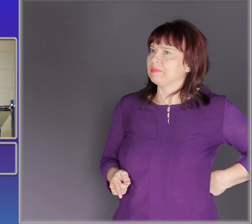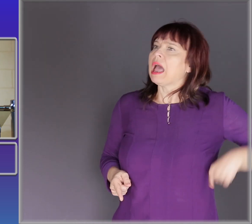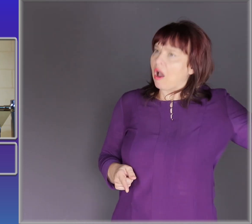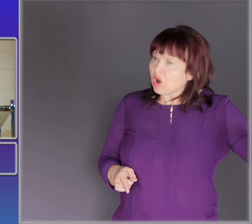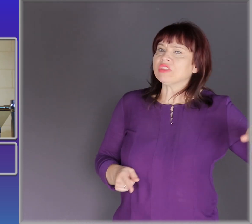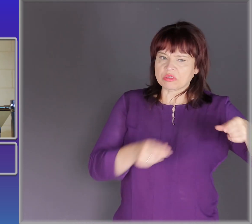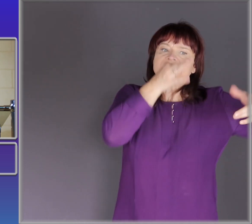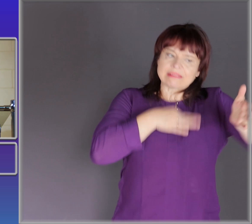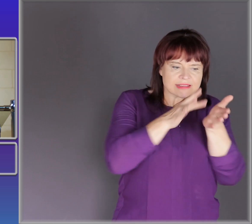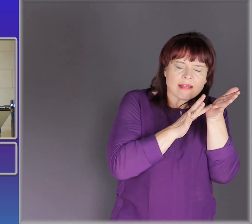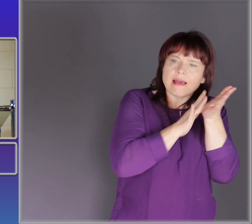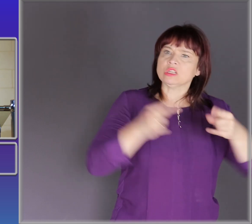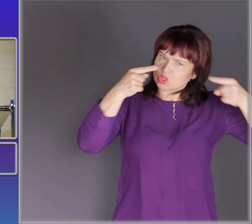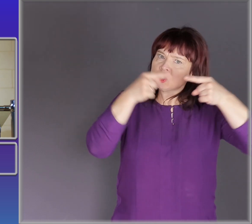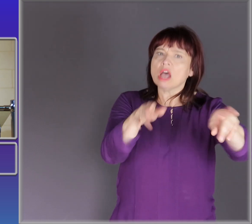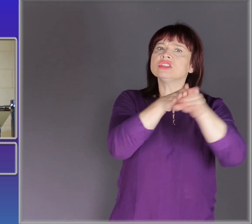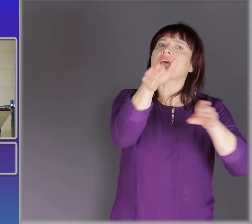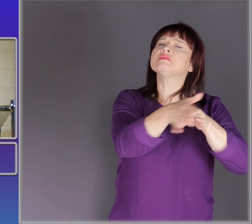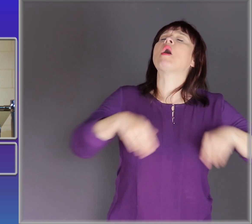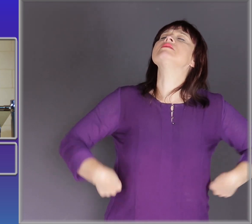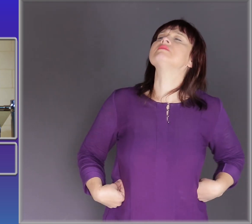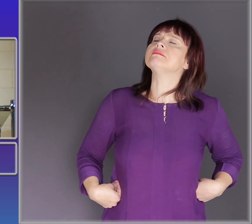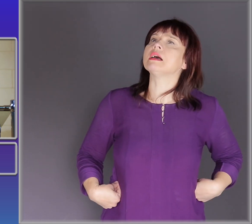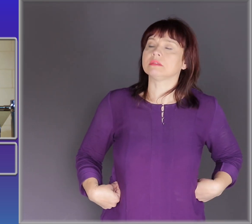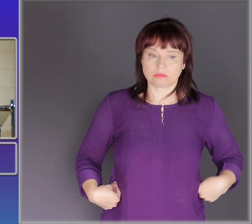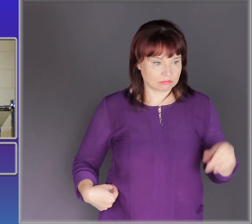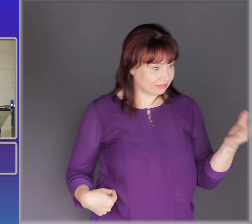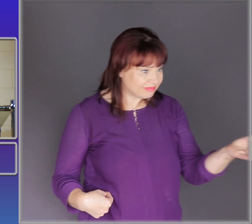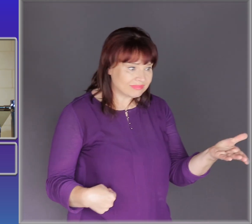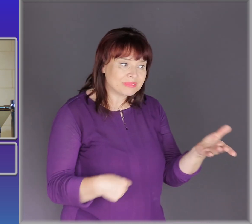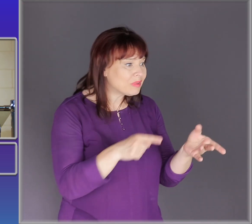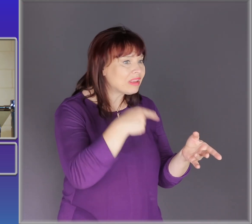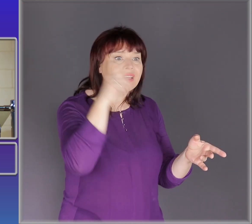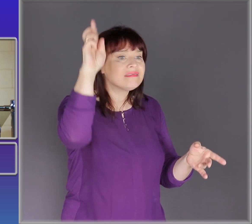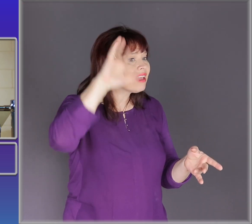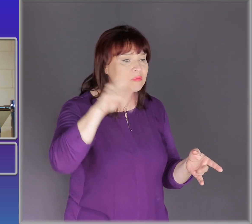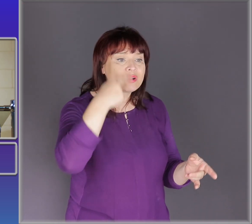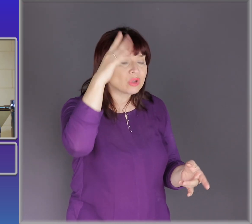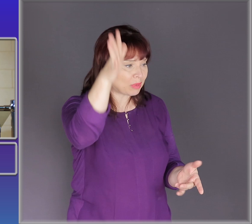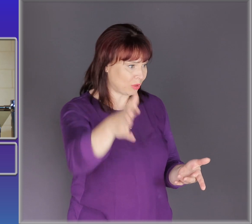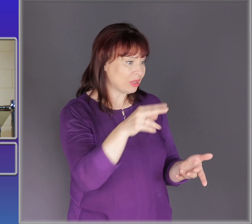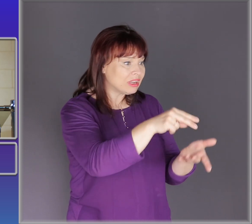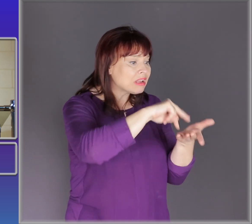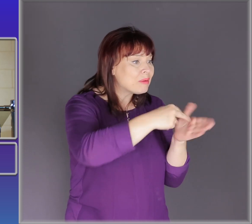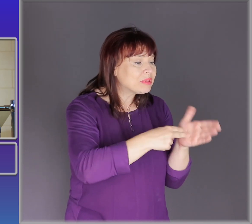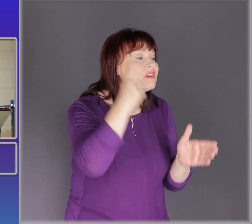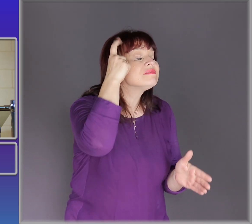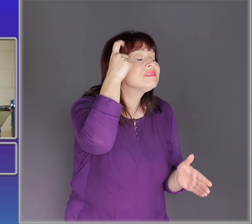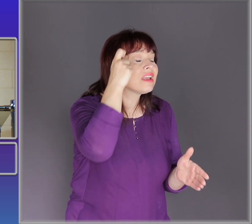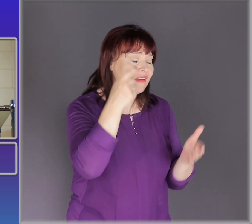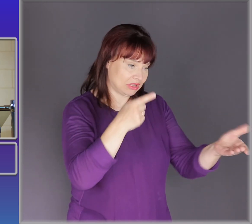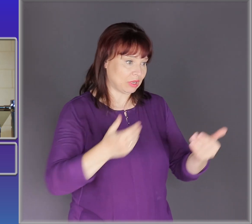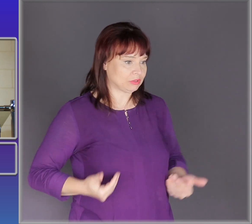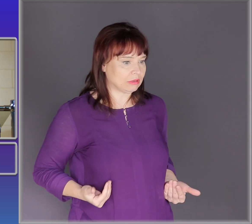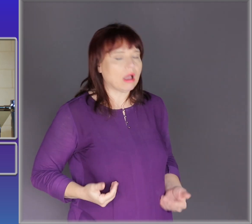пророчество боже это не пророчество божье это это план дьявола для вашей жизни и я спросил того